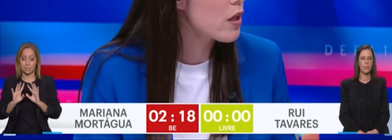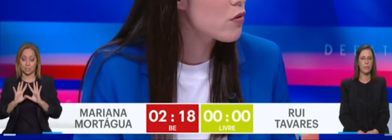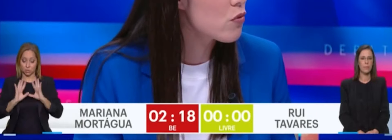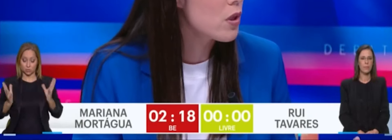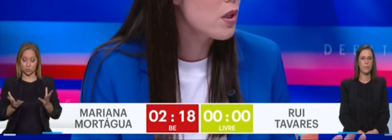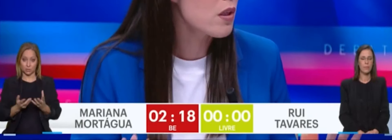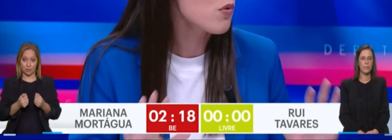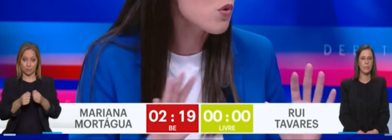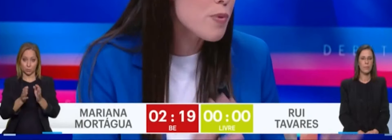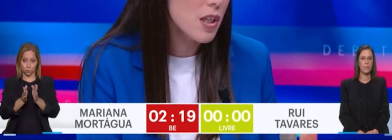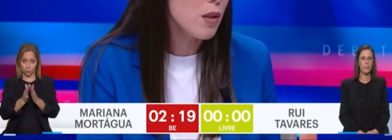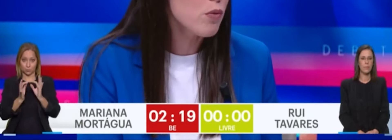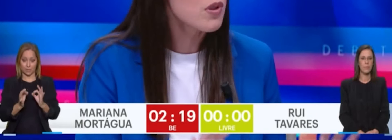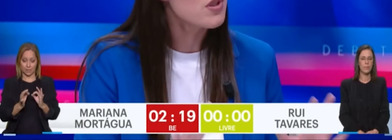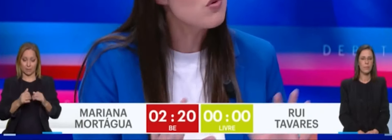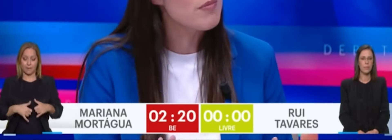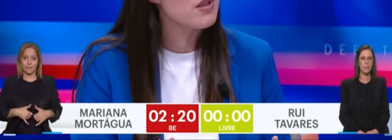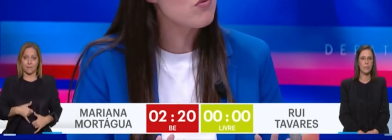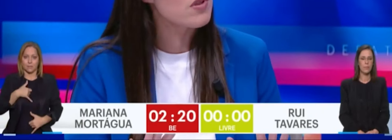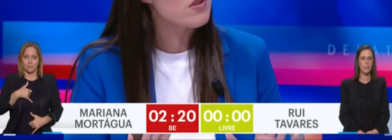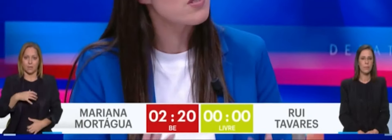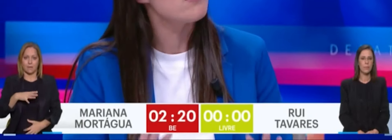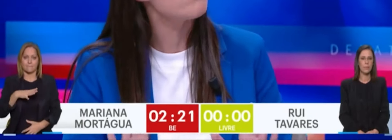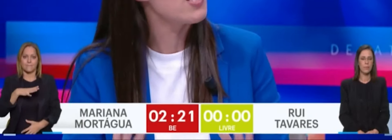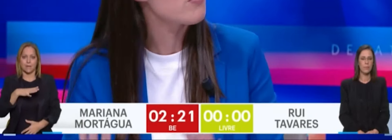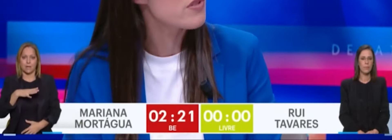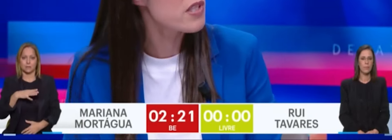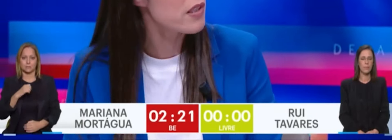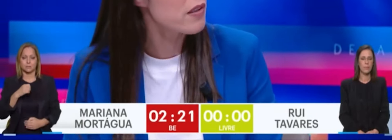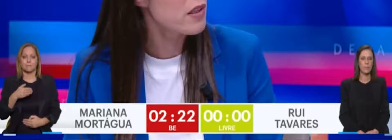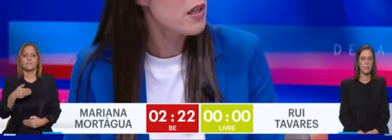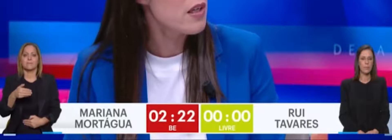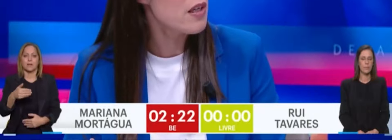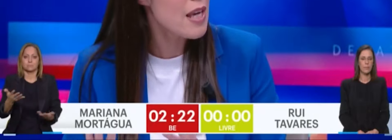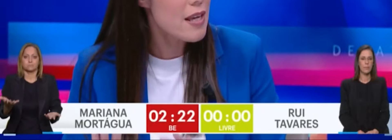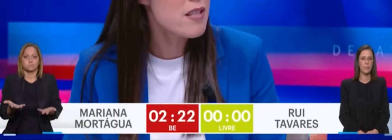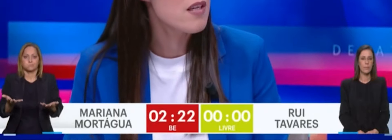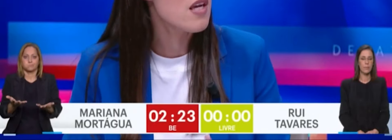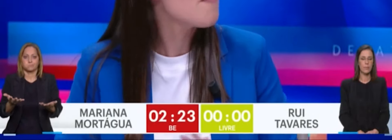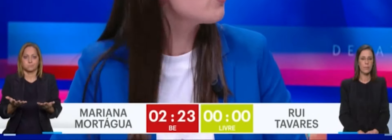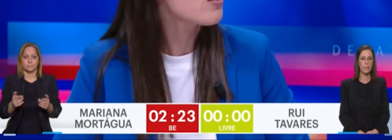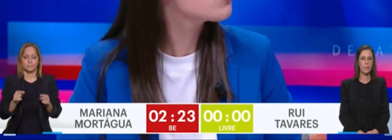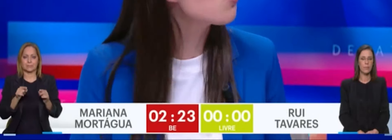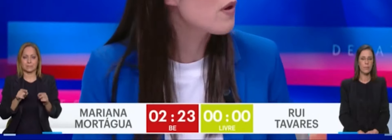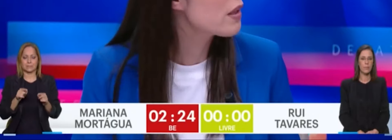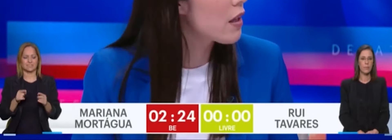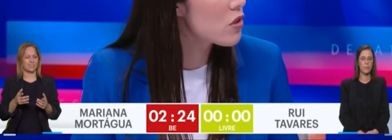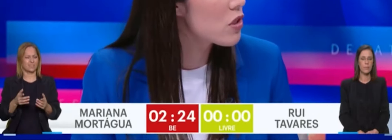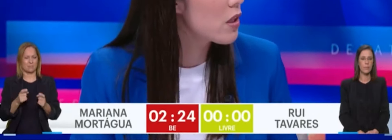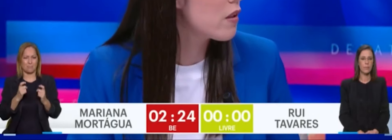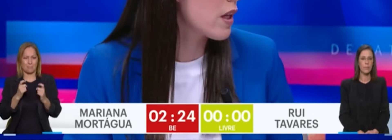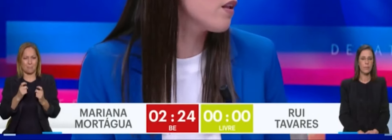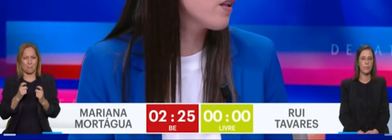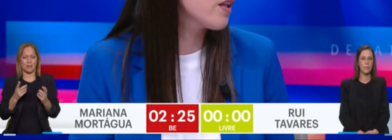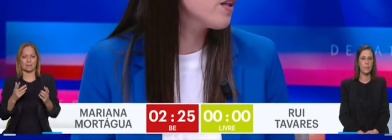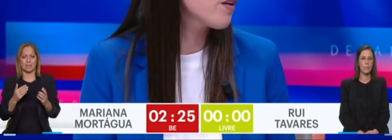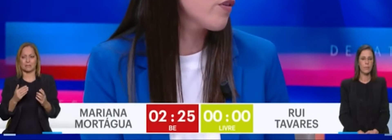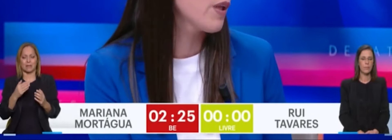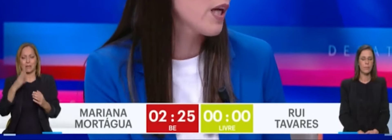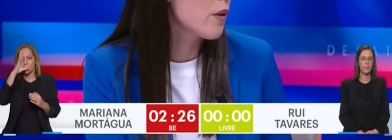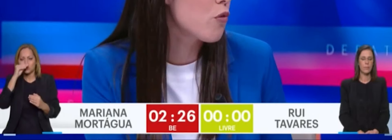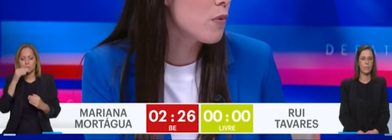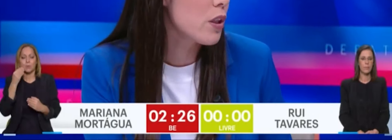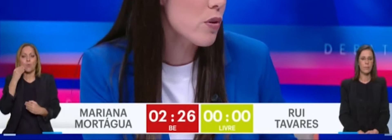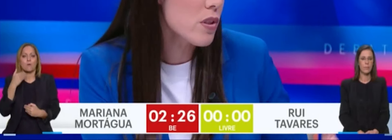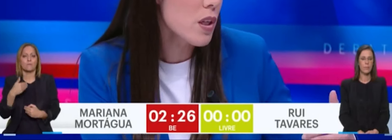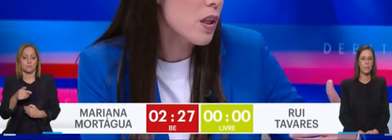todos os casos que é o subs salto e o medo daquilo que ia a acontecer e essa é a maior das crueldades daquela lei que foi